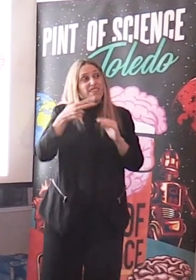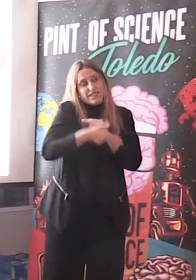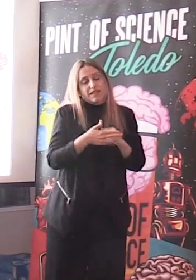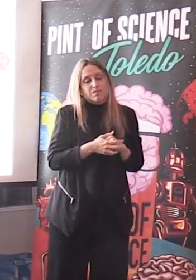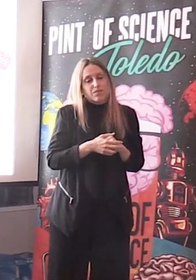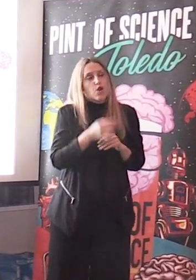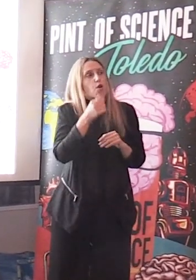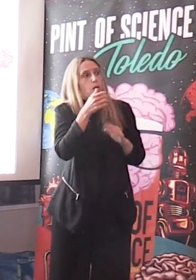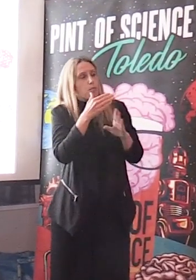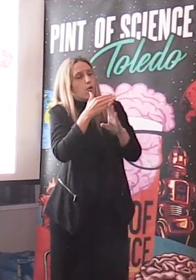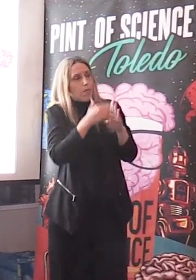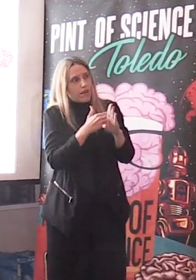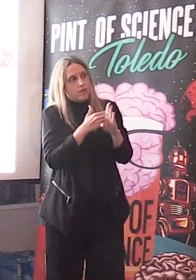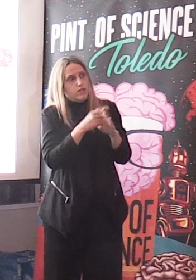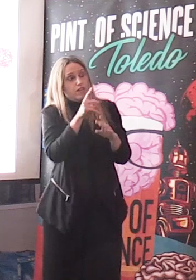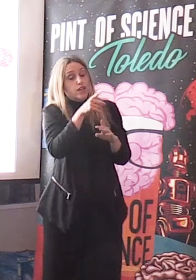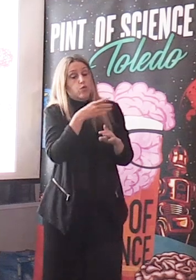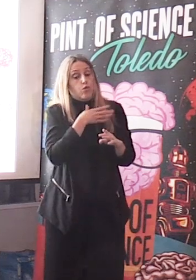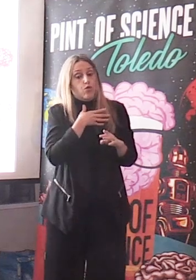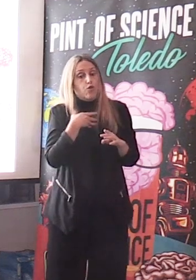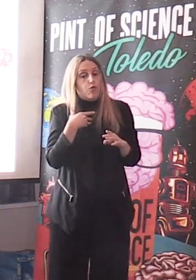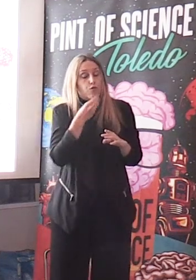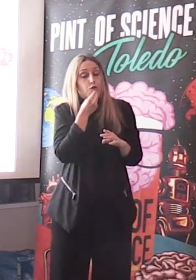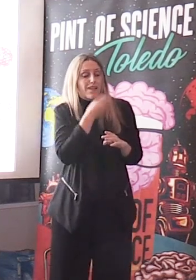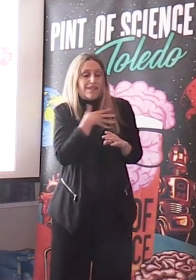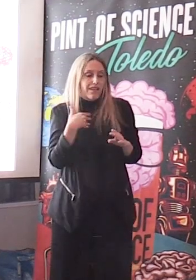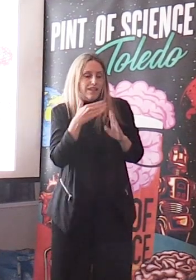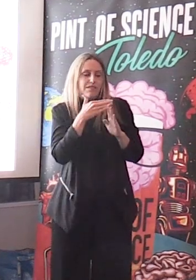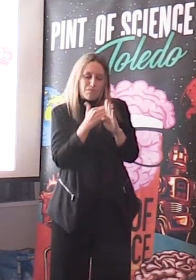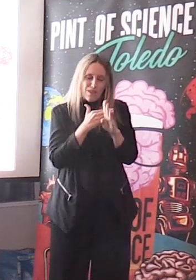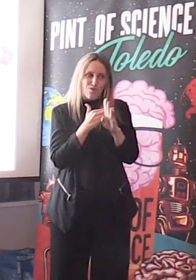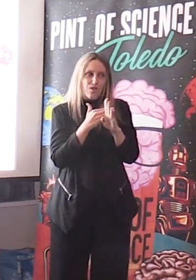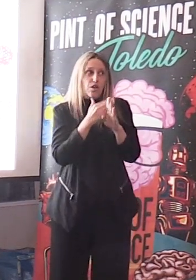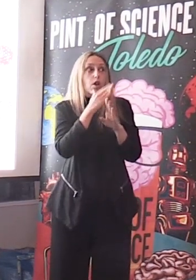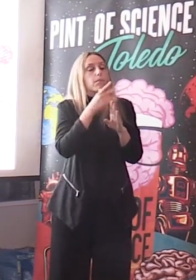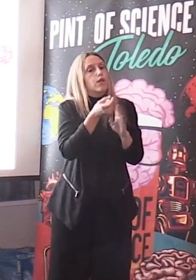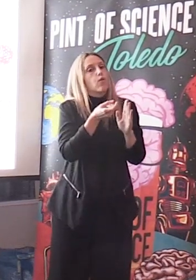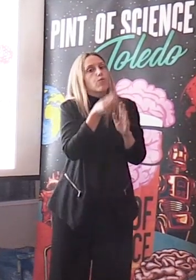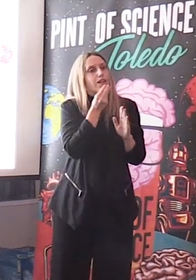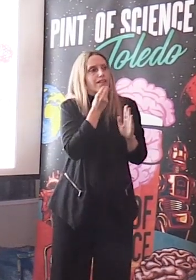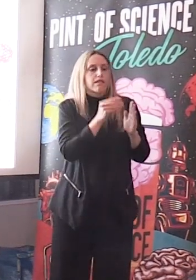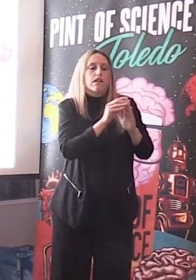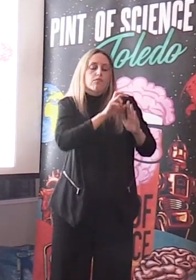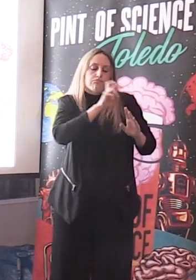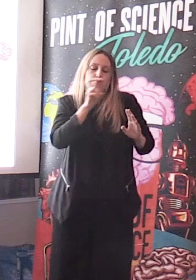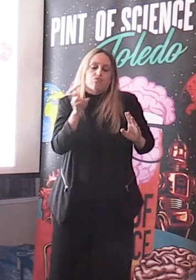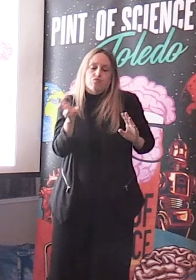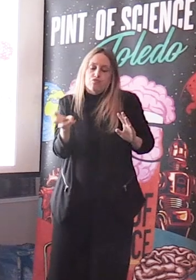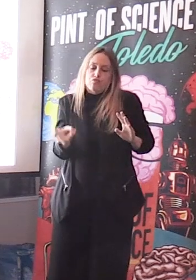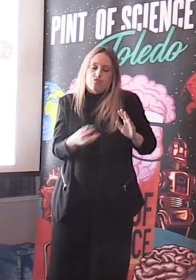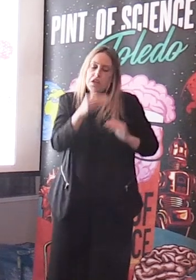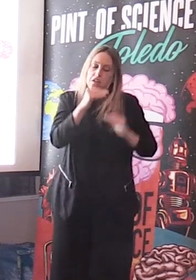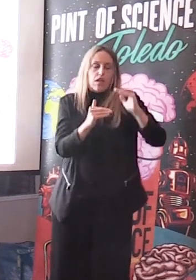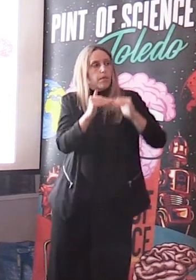un poco menos que quieres comer, pero equilibrada, una dieta muy equilibrada. Vale.